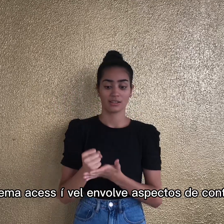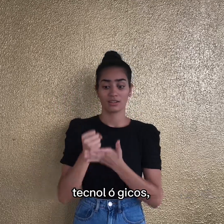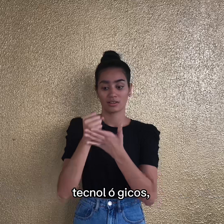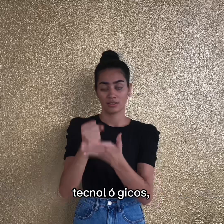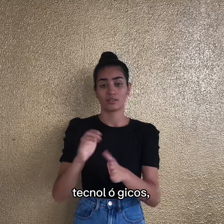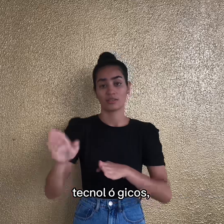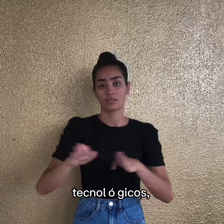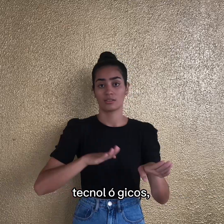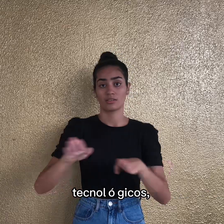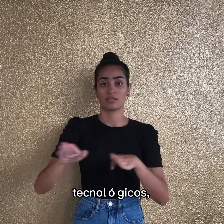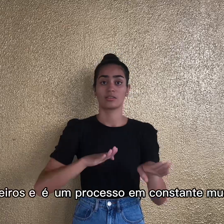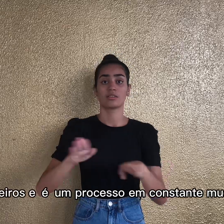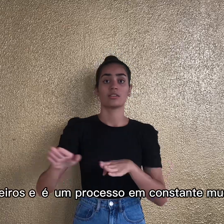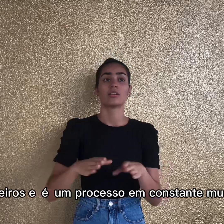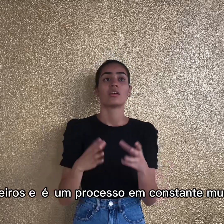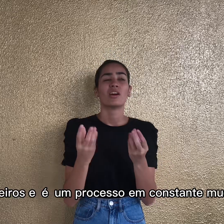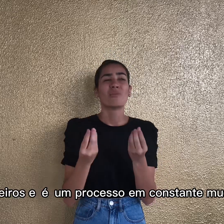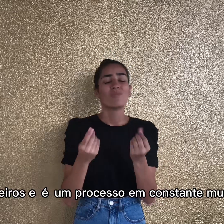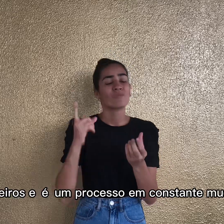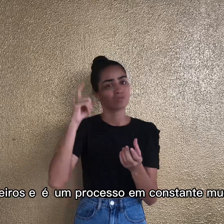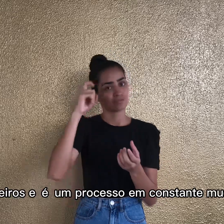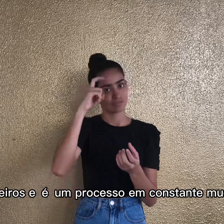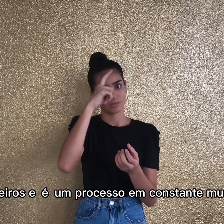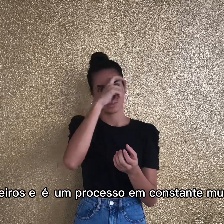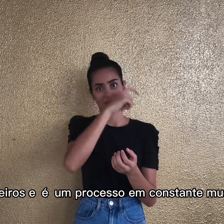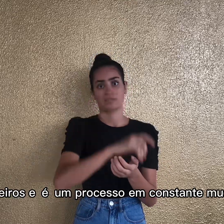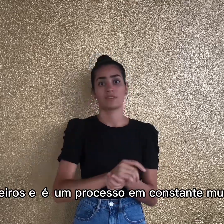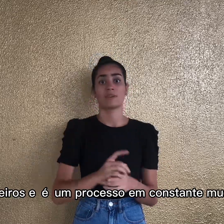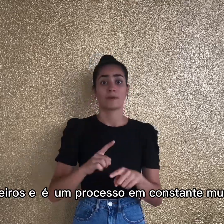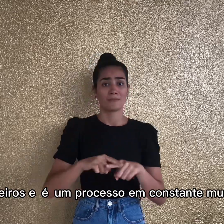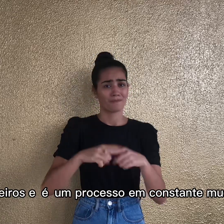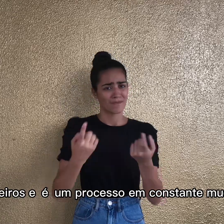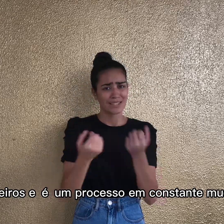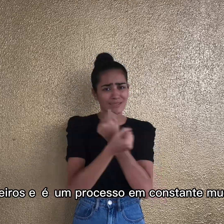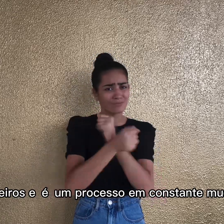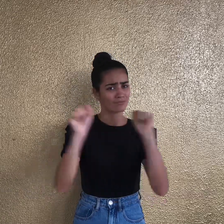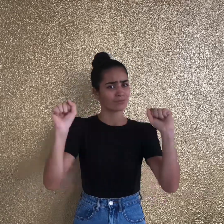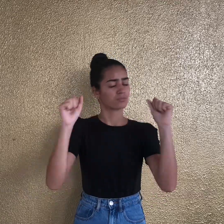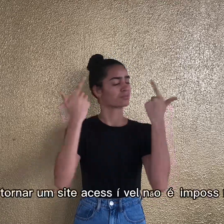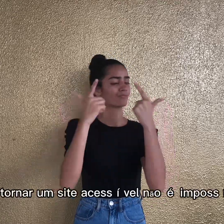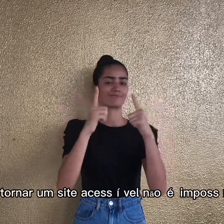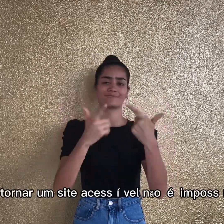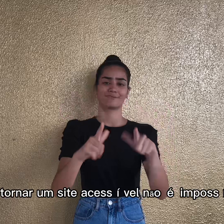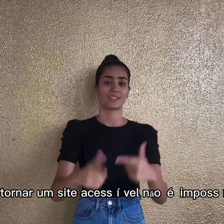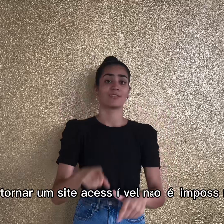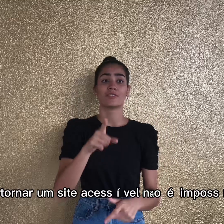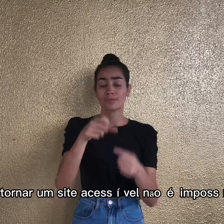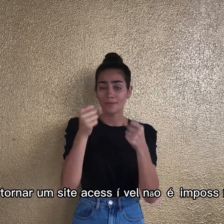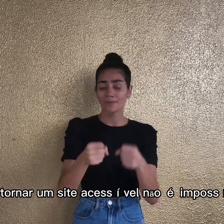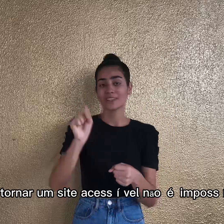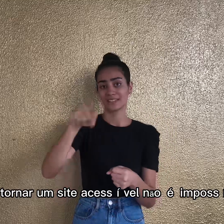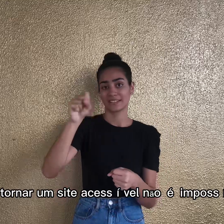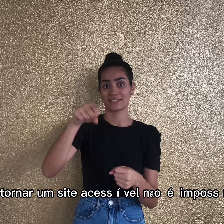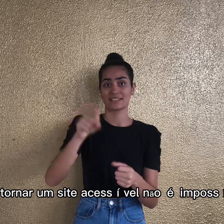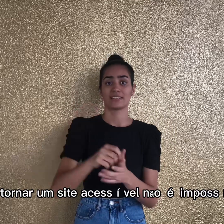conteúdo, tecnológicos, financeiros e é um processo em constante mudança. Mas tornar um site acessível não é